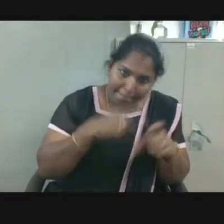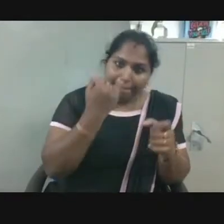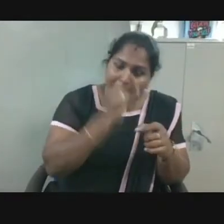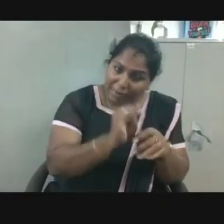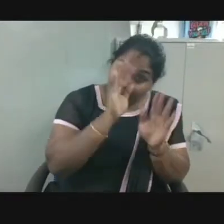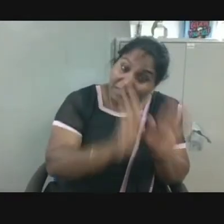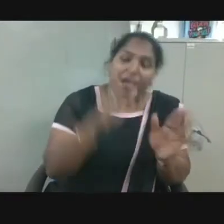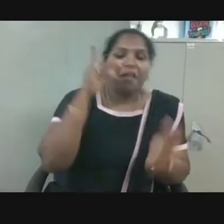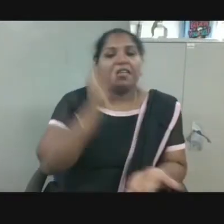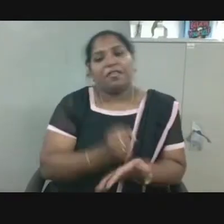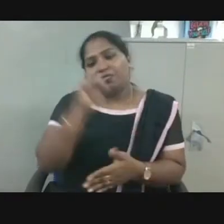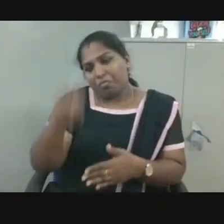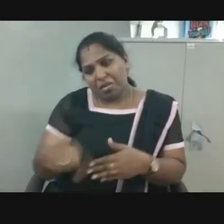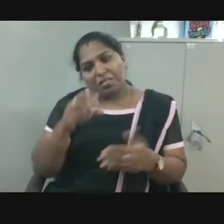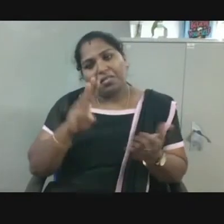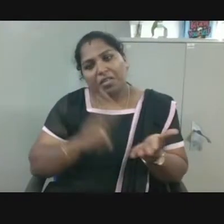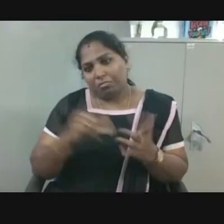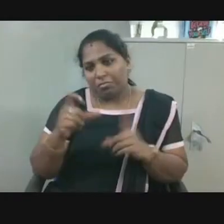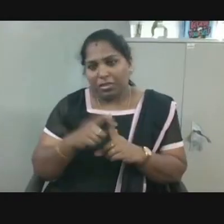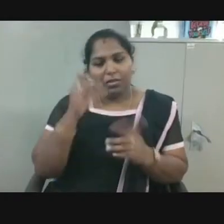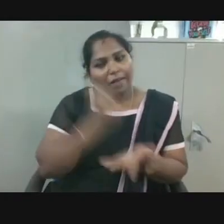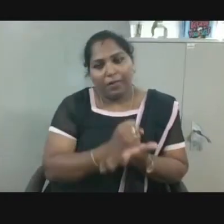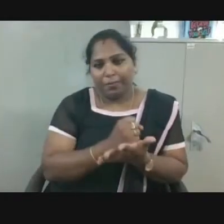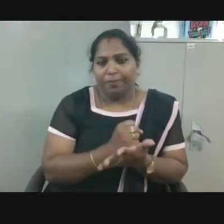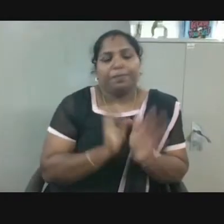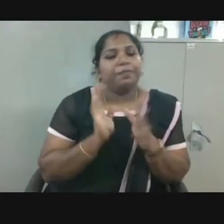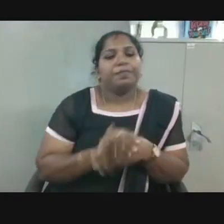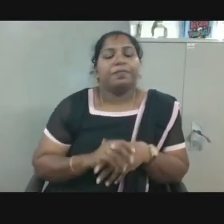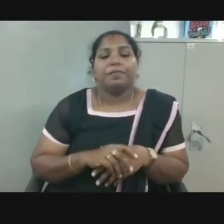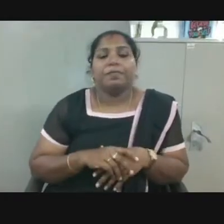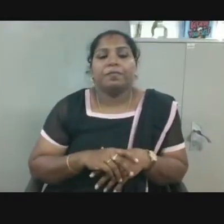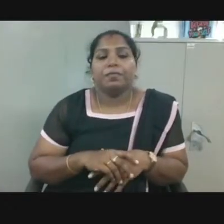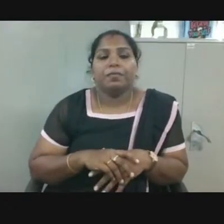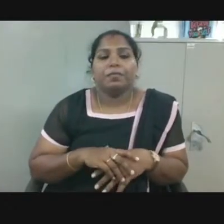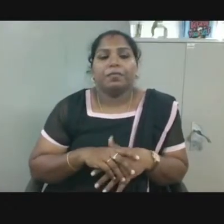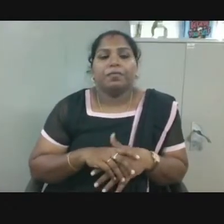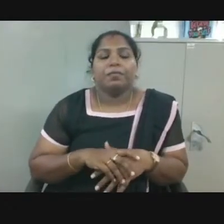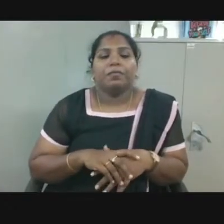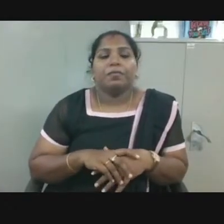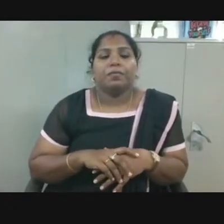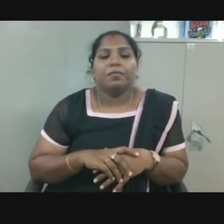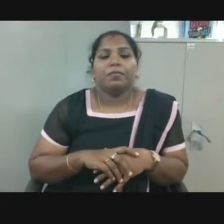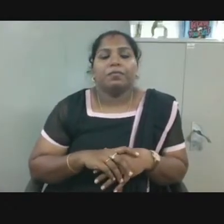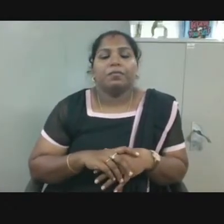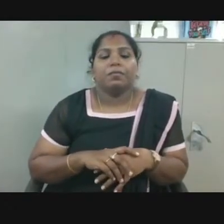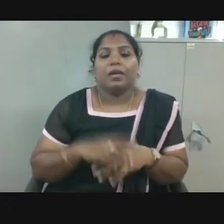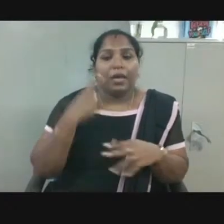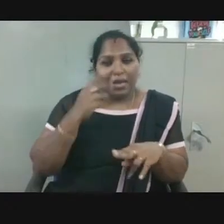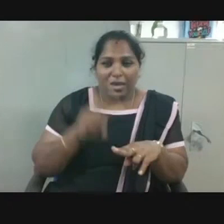മസ്കുലർ ഡിസ്ട്രോഫി എന്നുള്ള അസുഖമാണ്. ഇങ്ങനെയാണ് നമ്മൾ ഇതിനെ കൺഫേം ചെയ്യുന്നത്. അപ്പൊ നമ്മളൊരു കുട്ടി